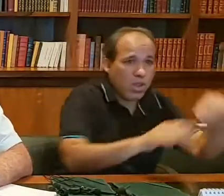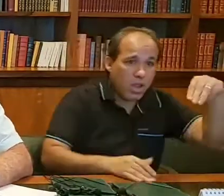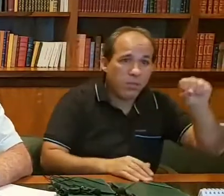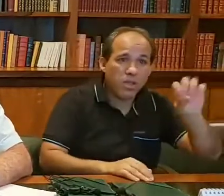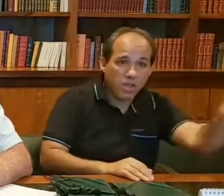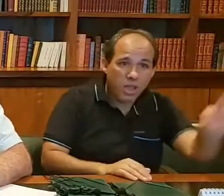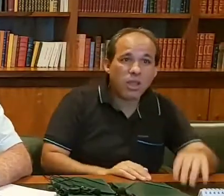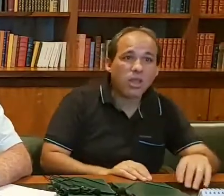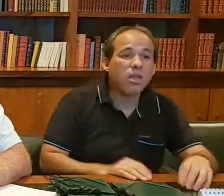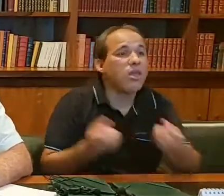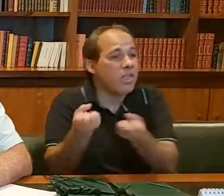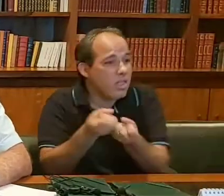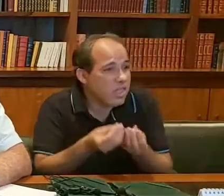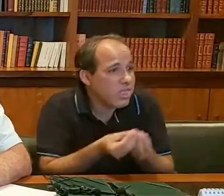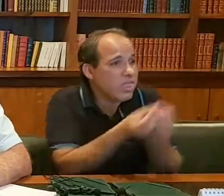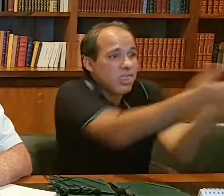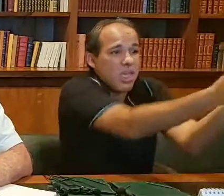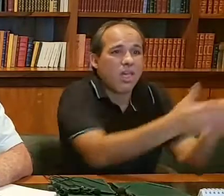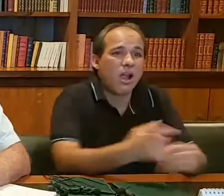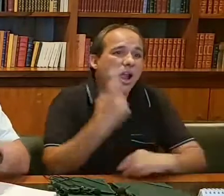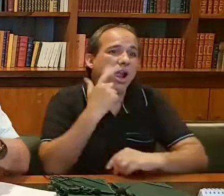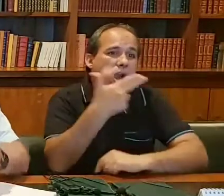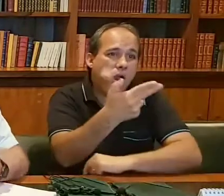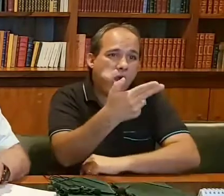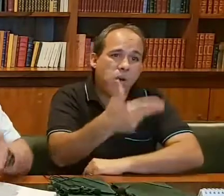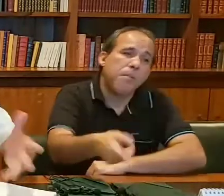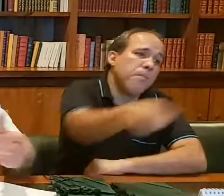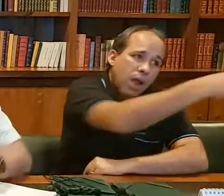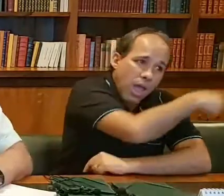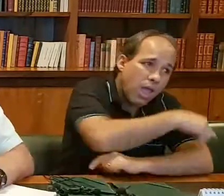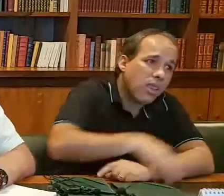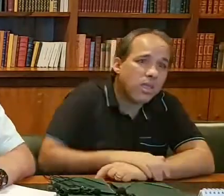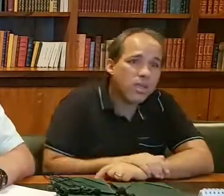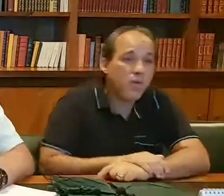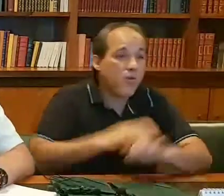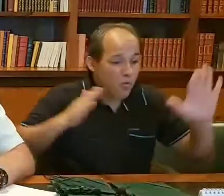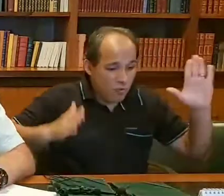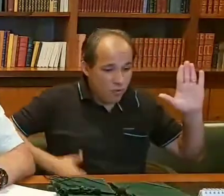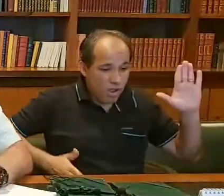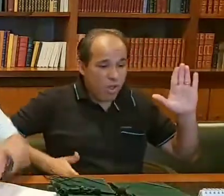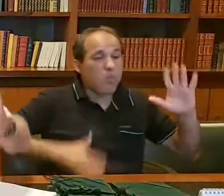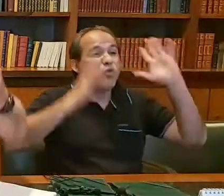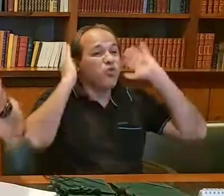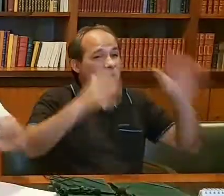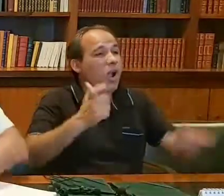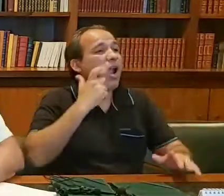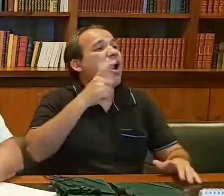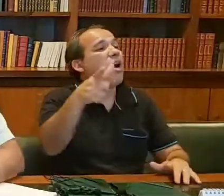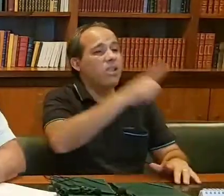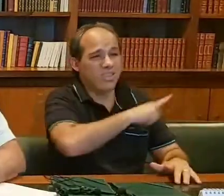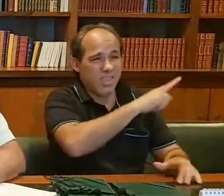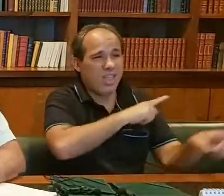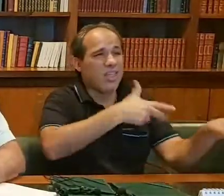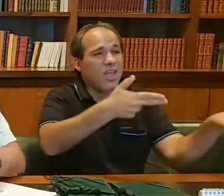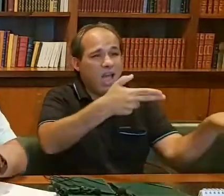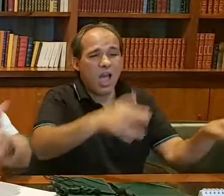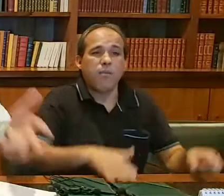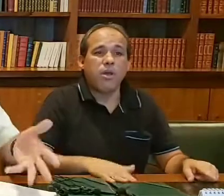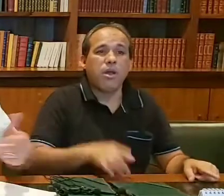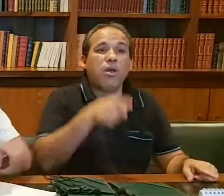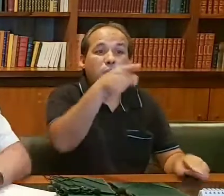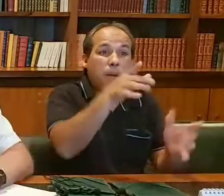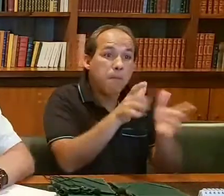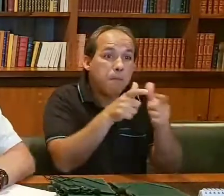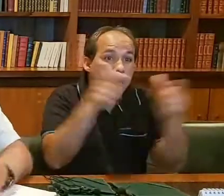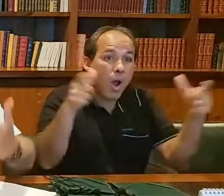Eu quero que o povo brasileiro se arme, todos se armem, porque a vagabundagem já está armada. Então a imprensa aí, os vagabundos que grande parte da imprensa defende,